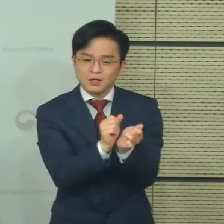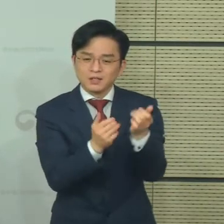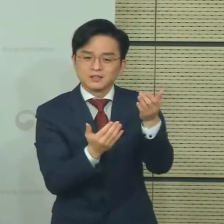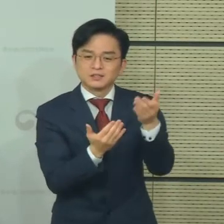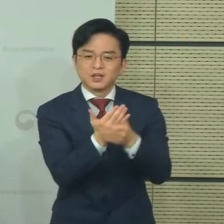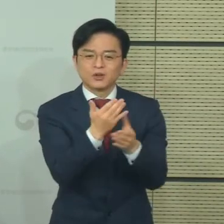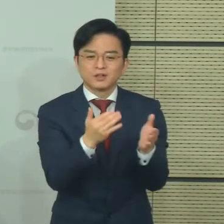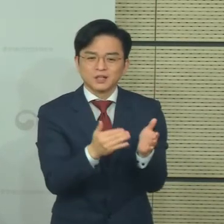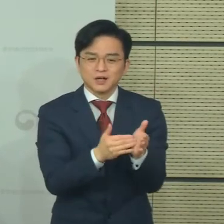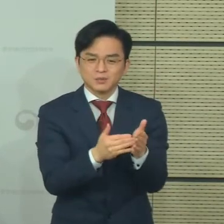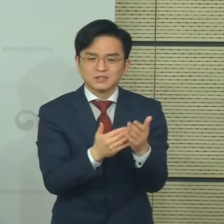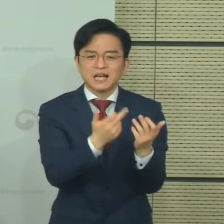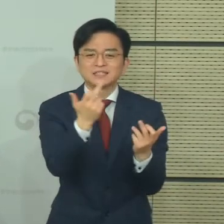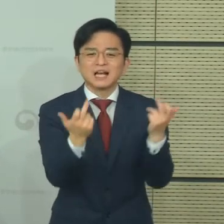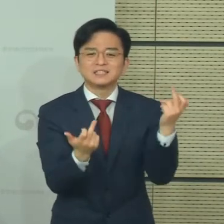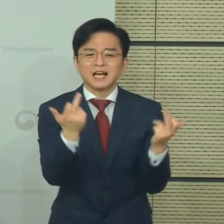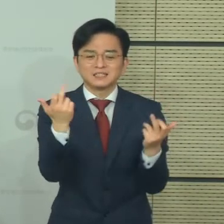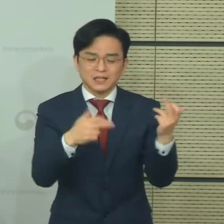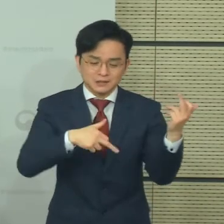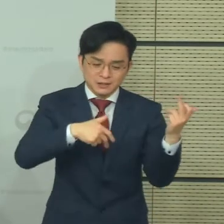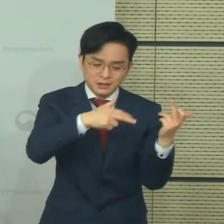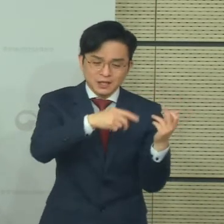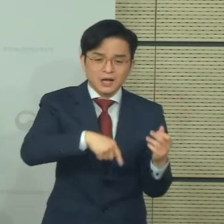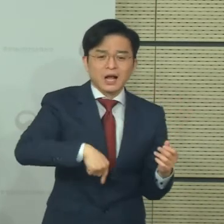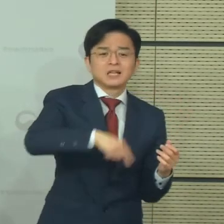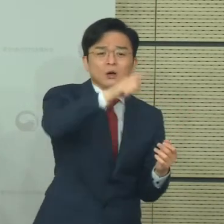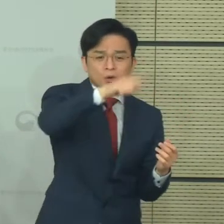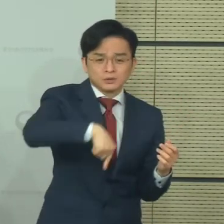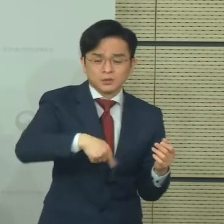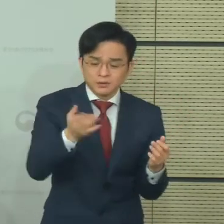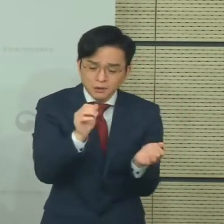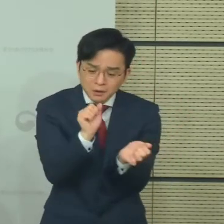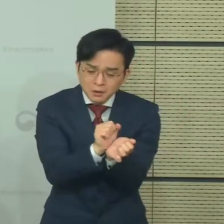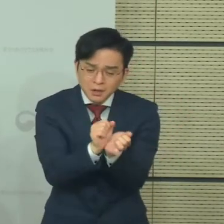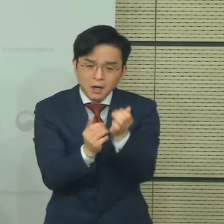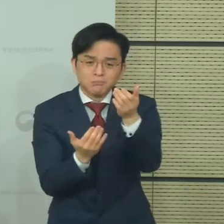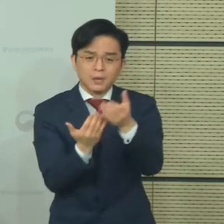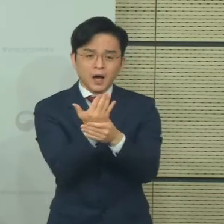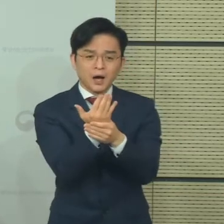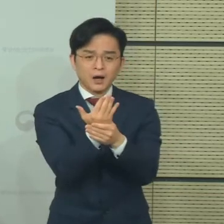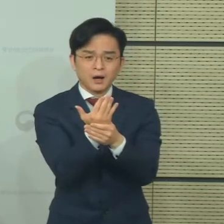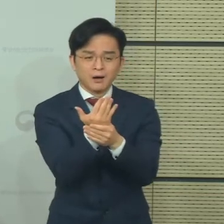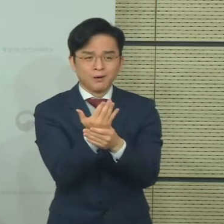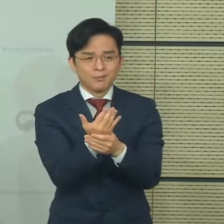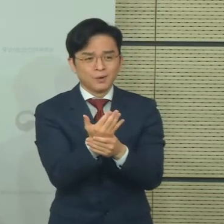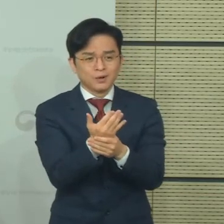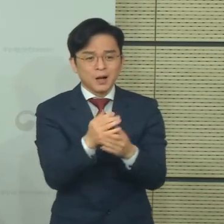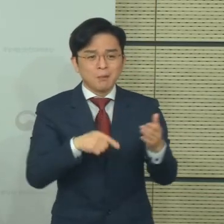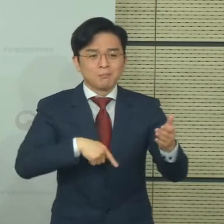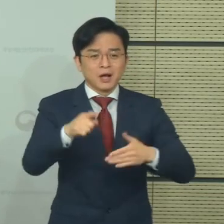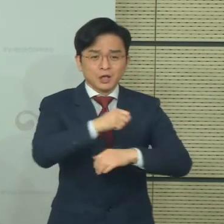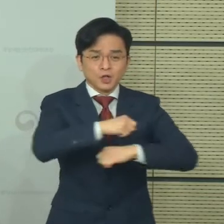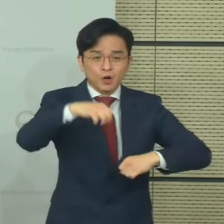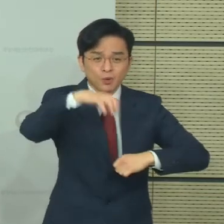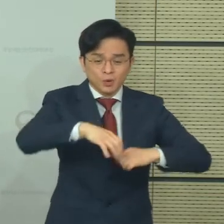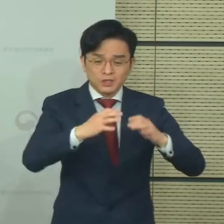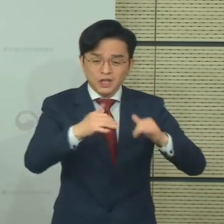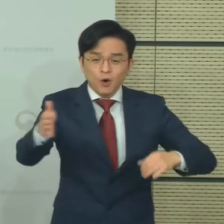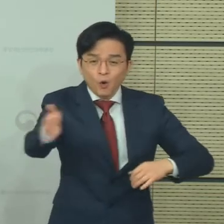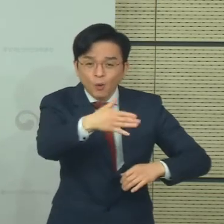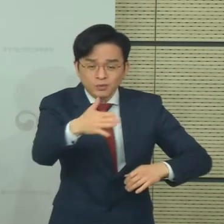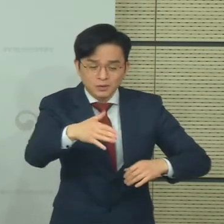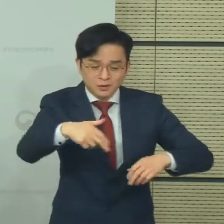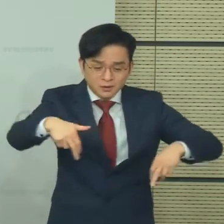안전거리 확보 시 야외 나들이는 안전하다고 말씀하시기도 했는데 이에 대한 대책이 있는지 궁금합니다. 야외